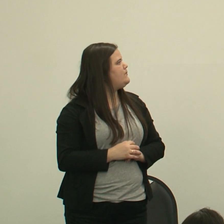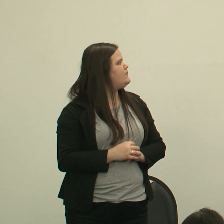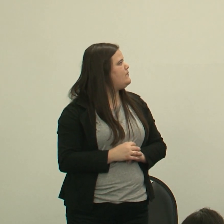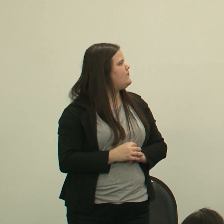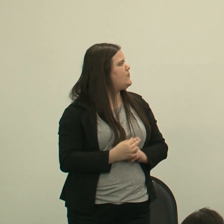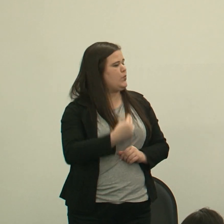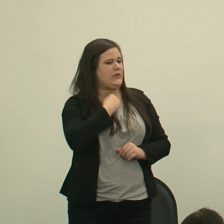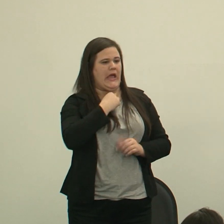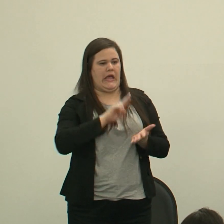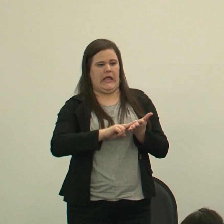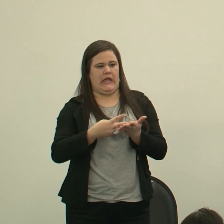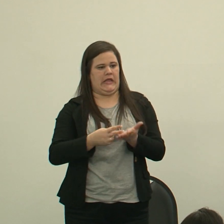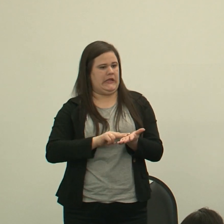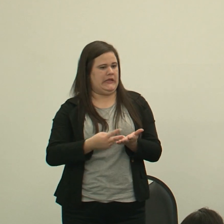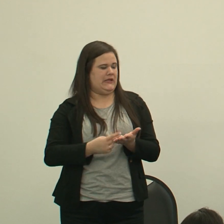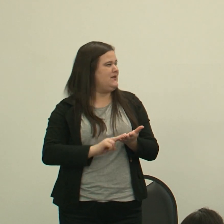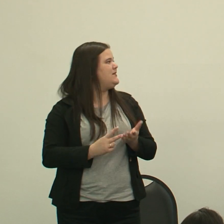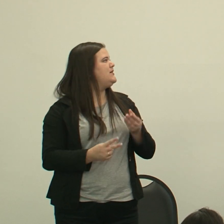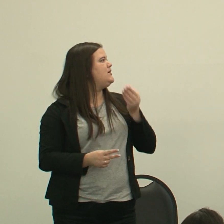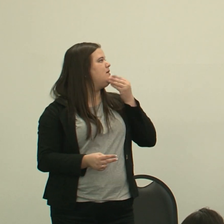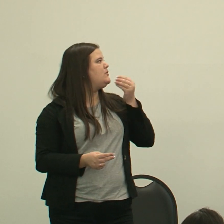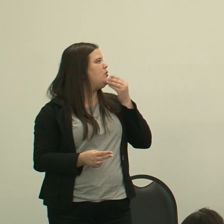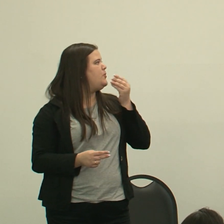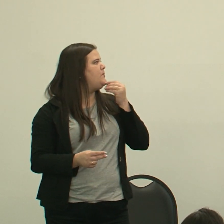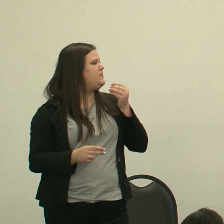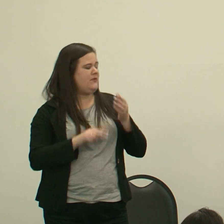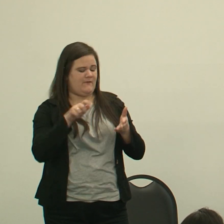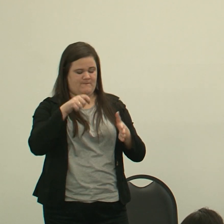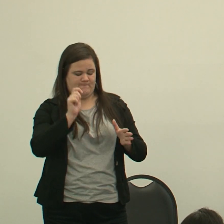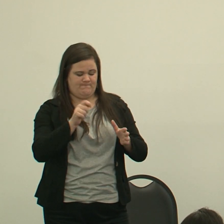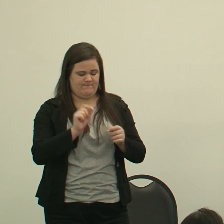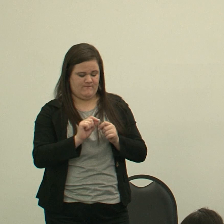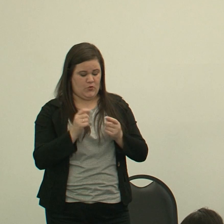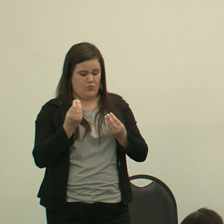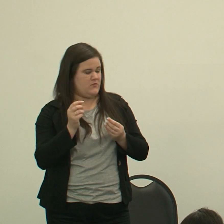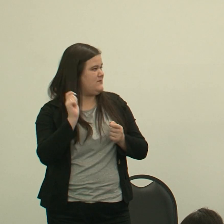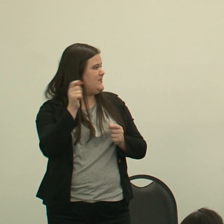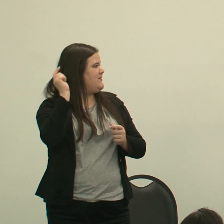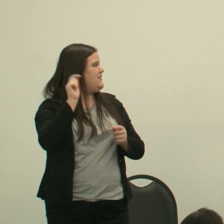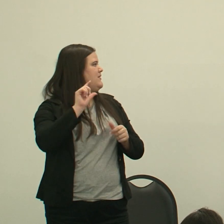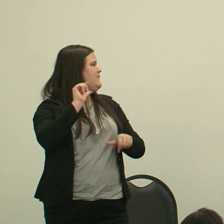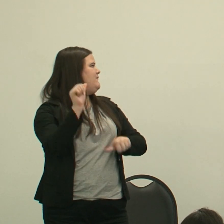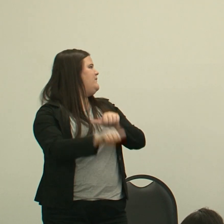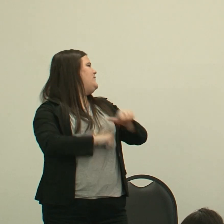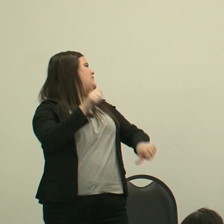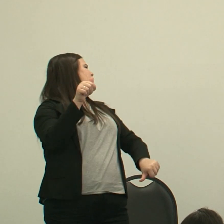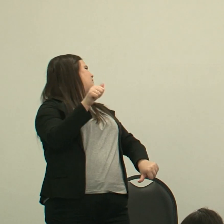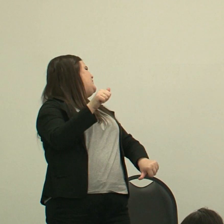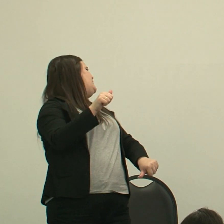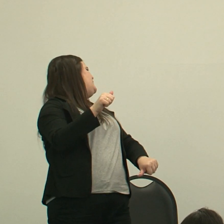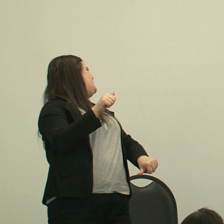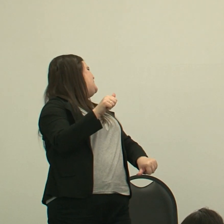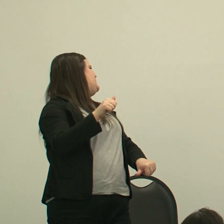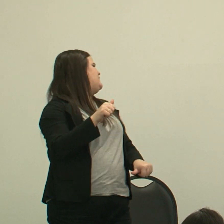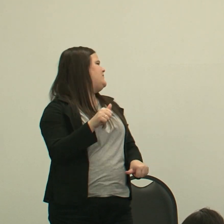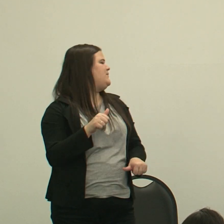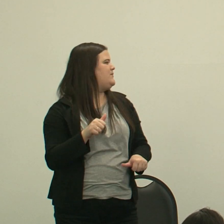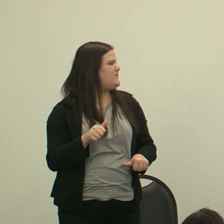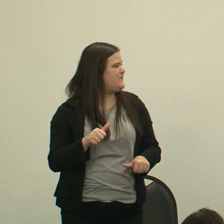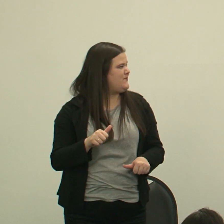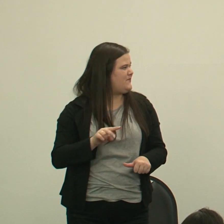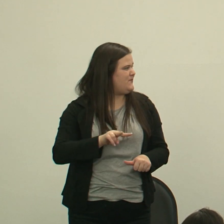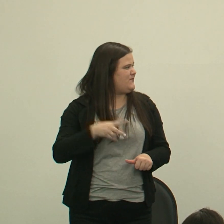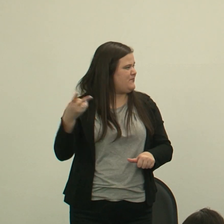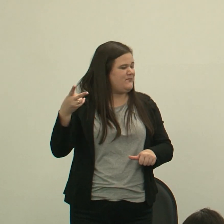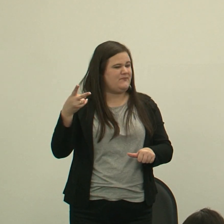como traduzir, né? Ele está lá indo falar o feitiço, pronto, o Harry Potter. Com a intertextualidade do Harry Potter.